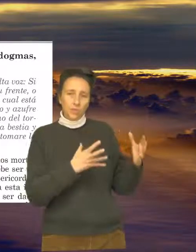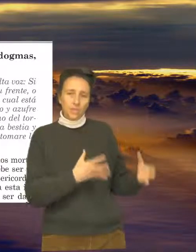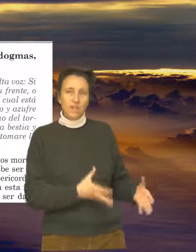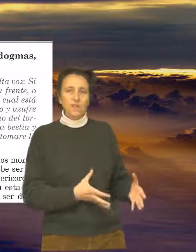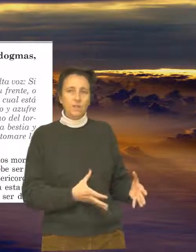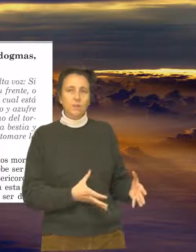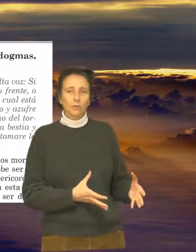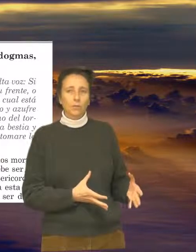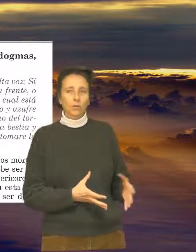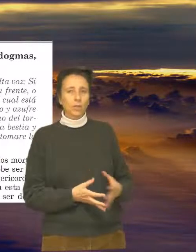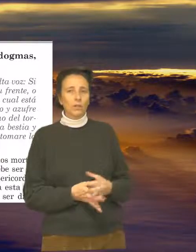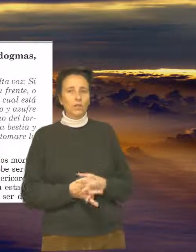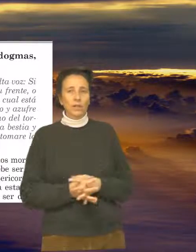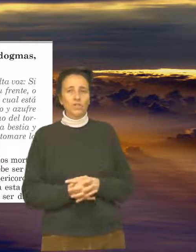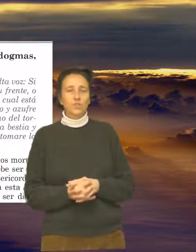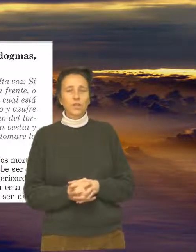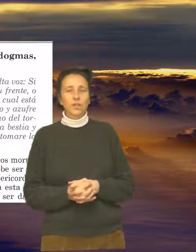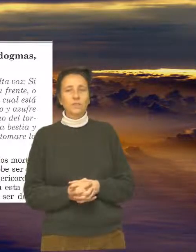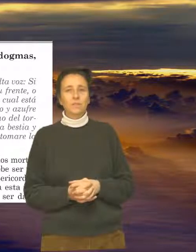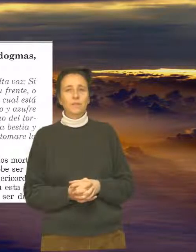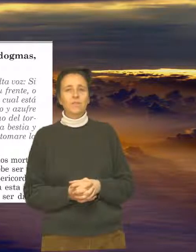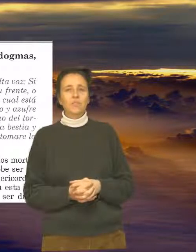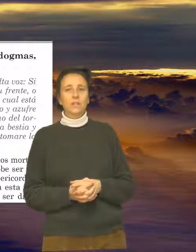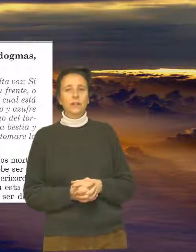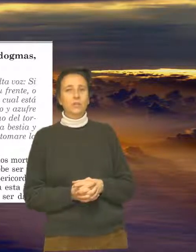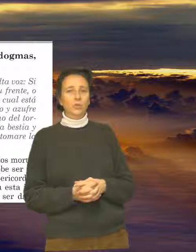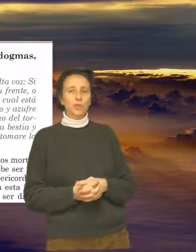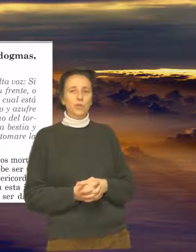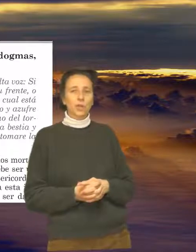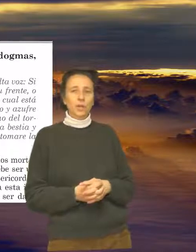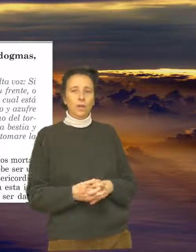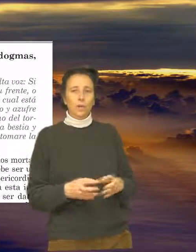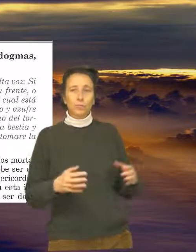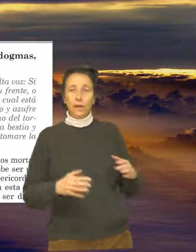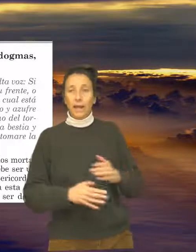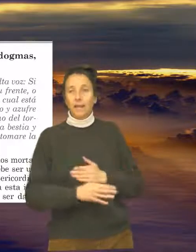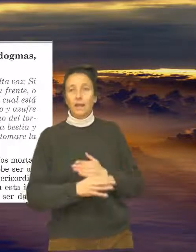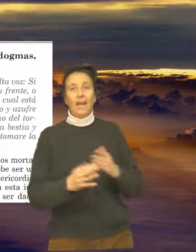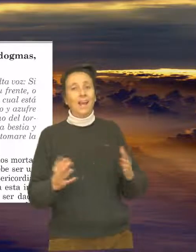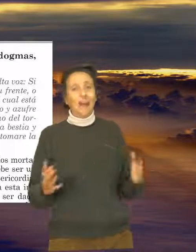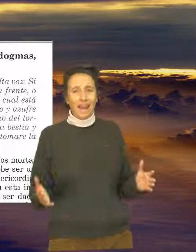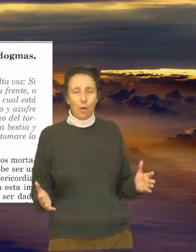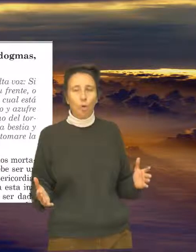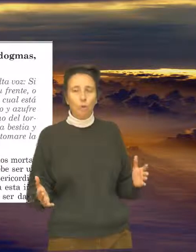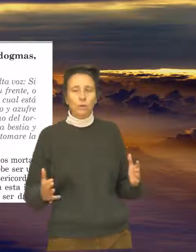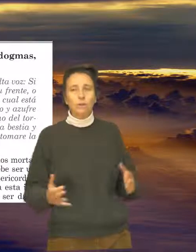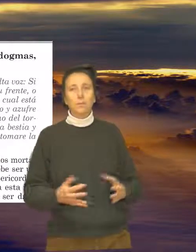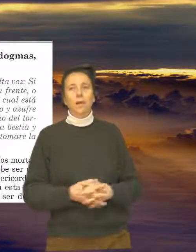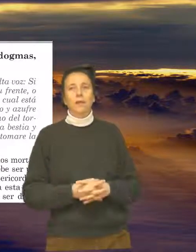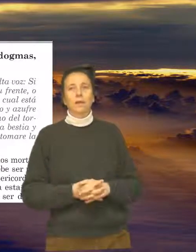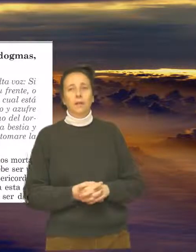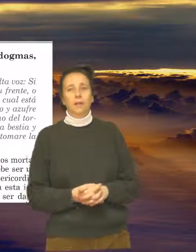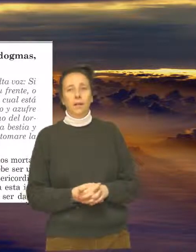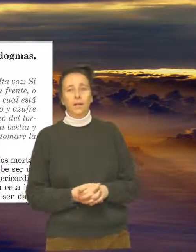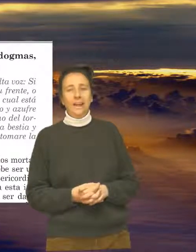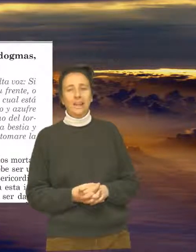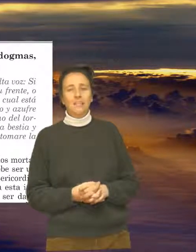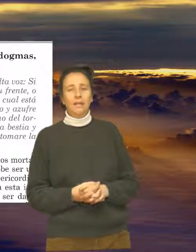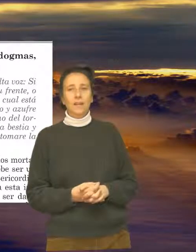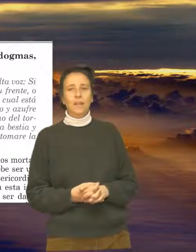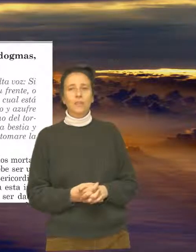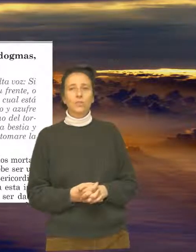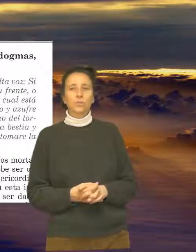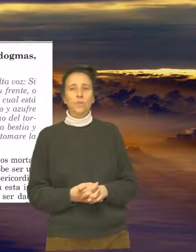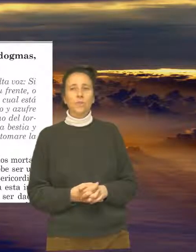13 tenemos esa descripción de los grandes poderes civiles y religiosos que jugarán en la última